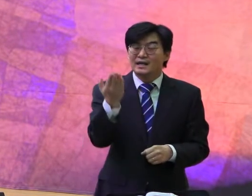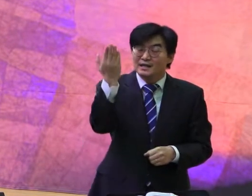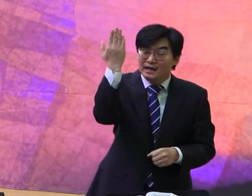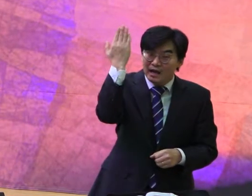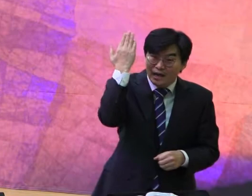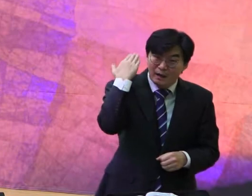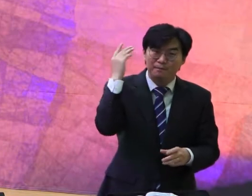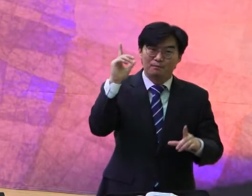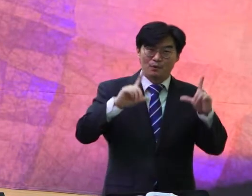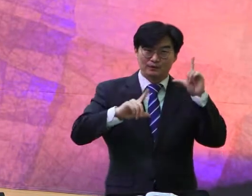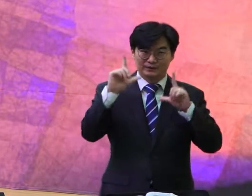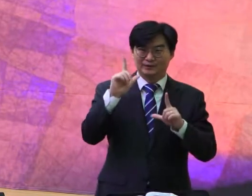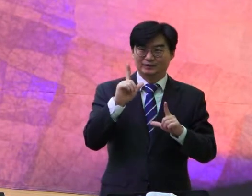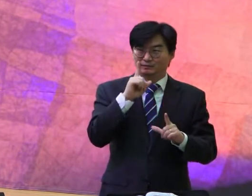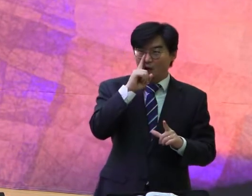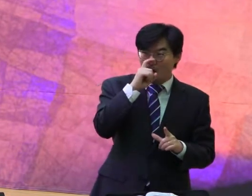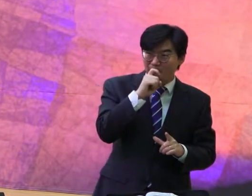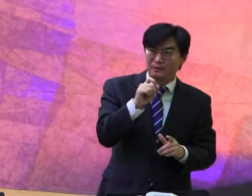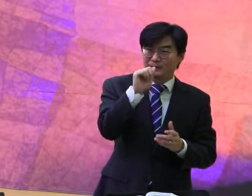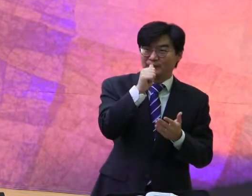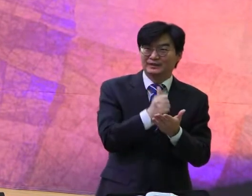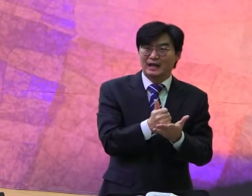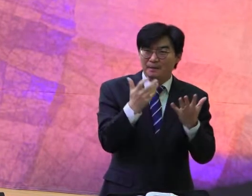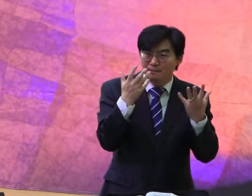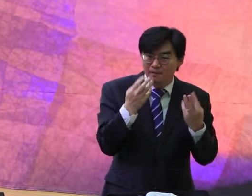날마다 그 죽음을 선포한 것입니다.